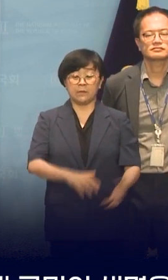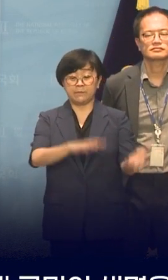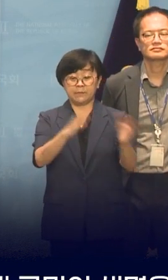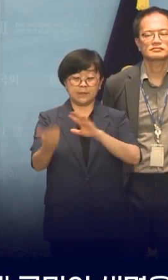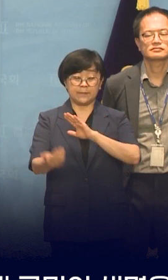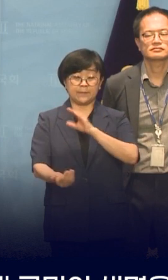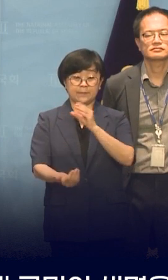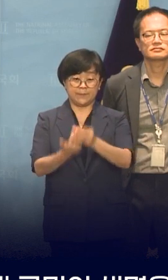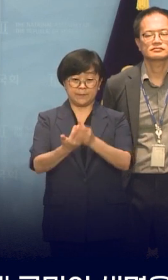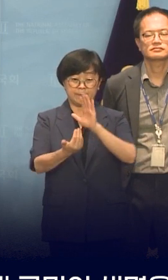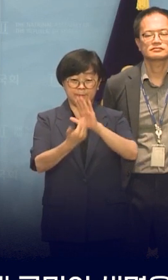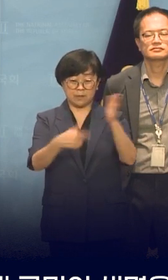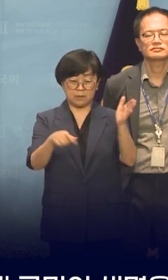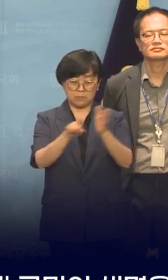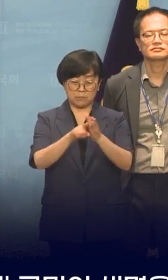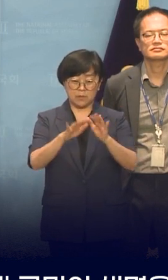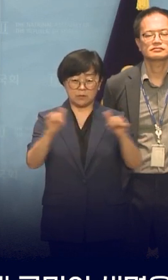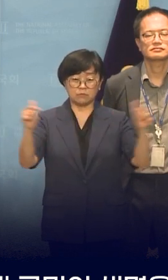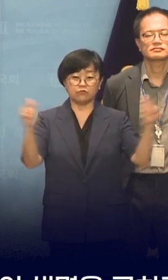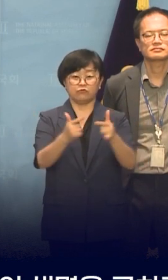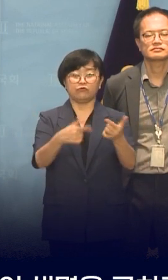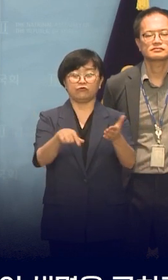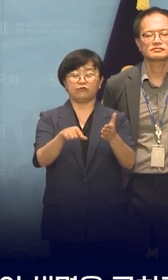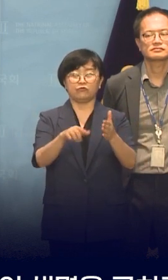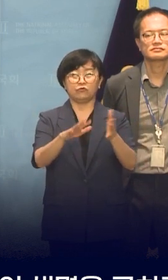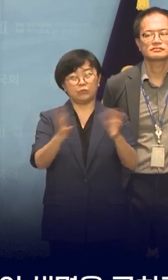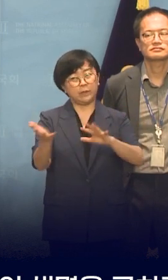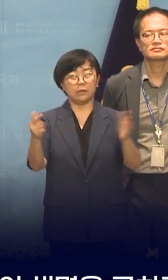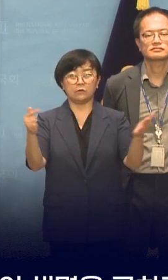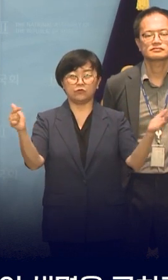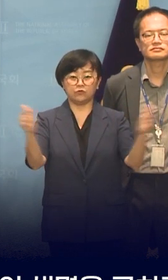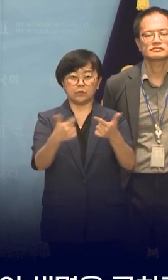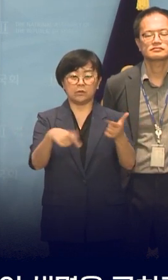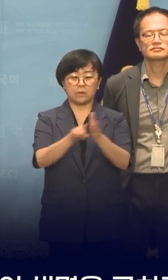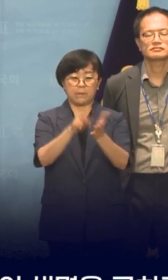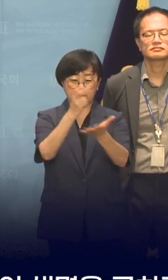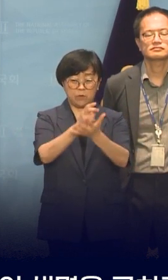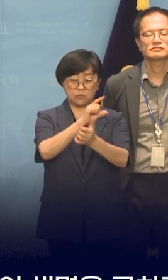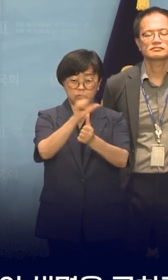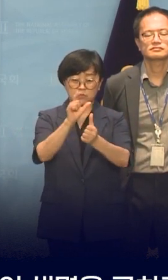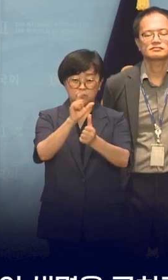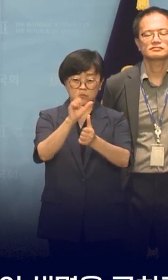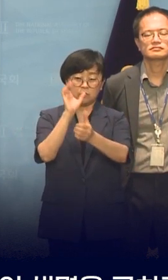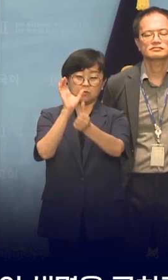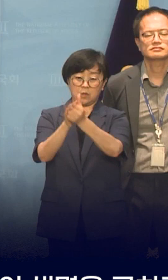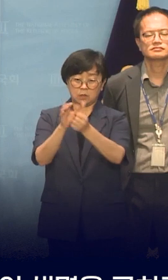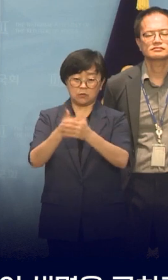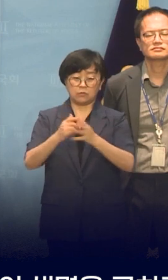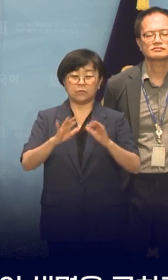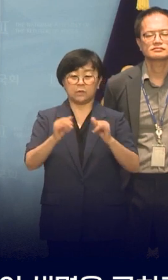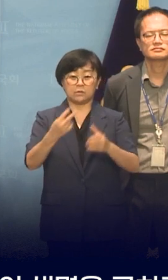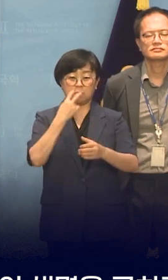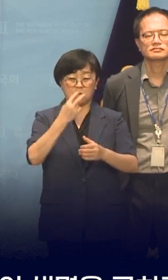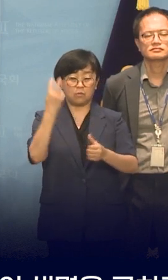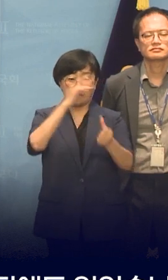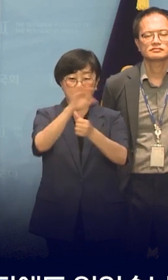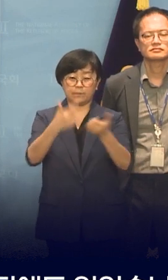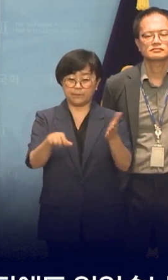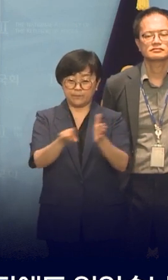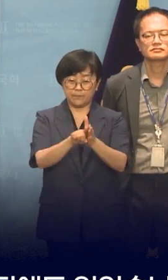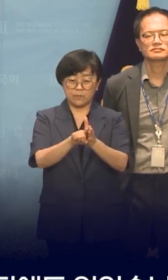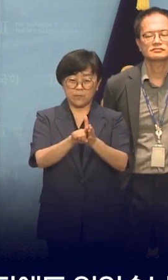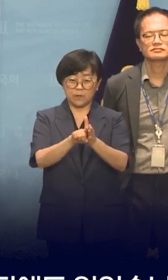참사의 예방과 대운 인명피해 최소화를 위해 법률이 부여한 권한을 최대한 행사에서 국민의 생명을 구하기